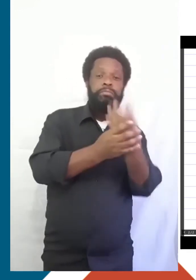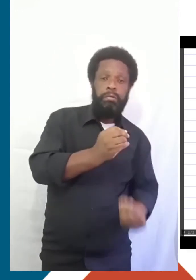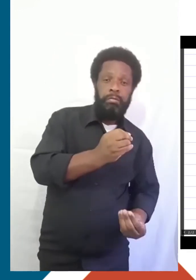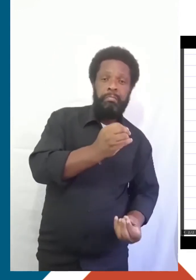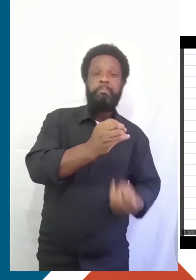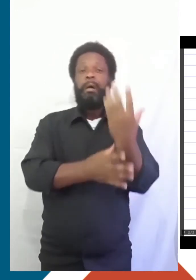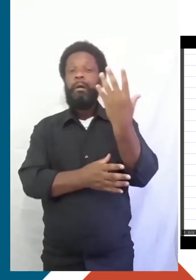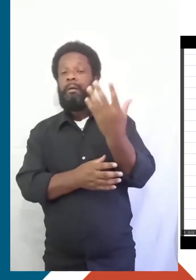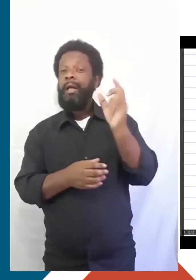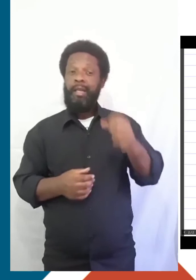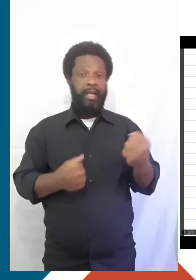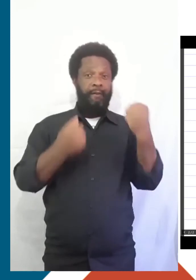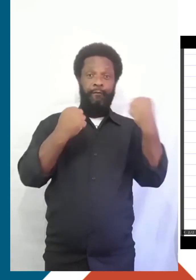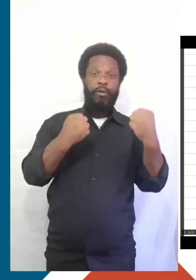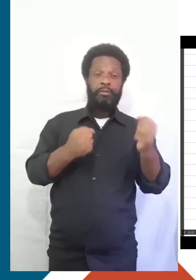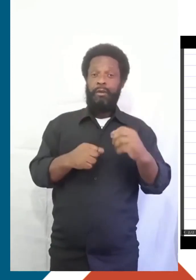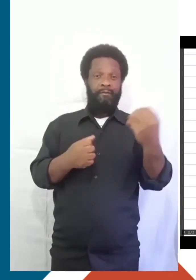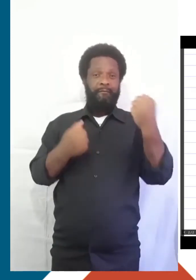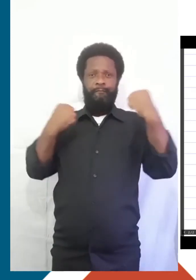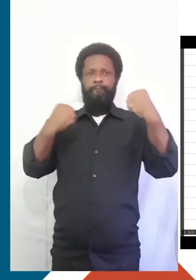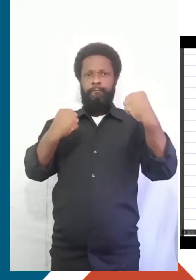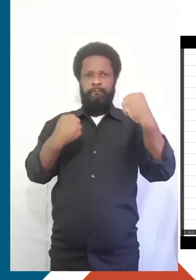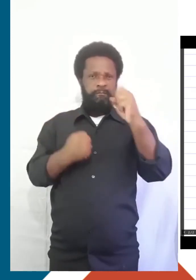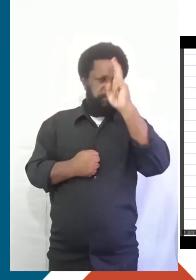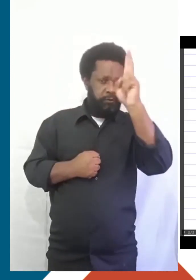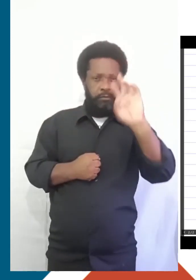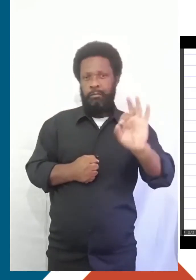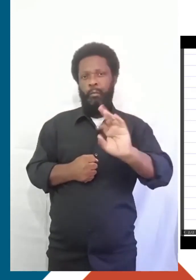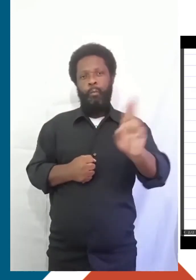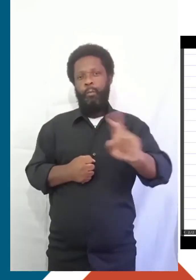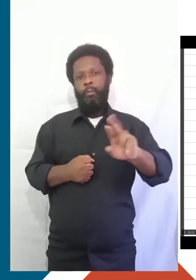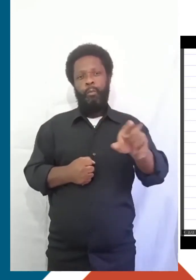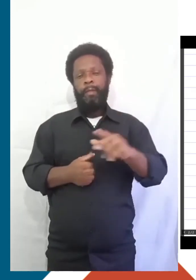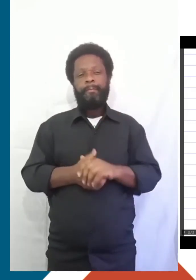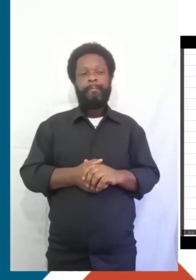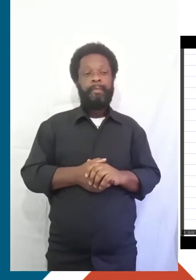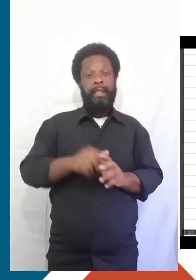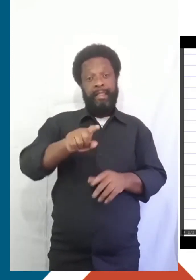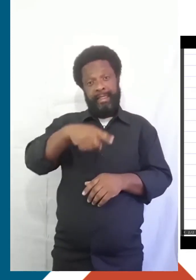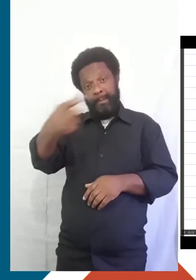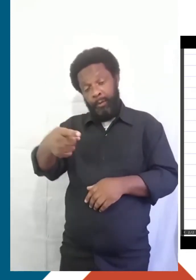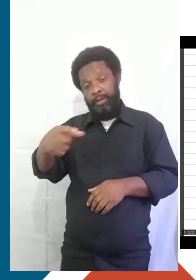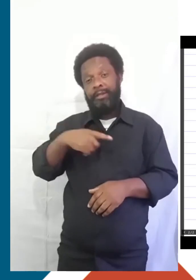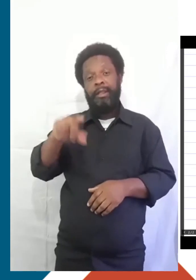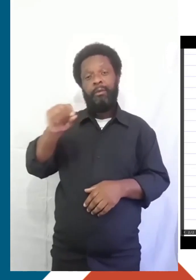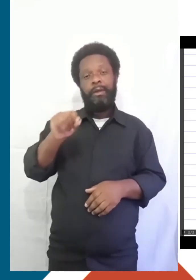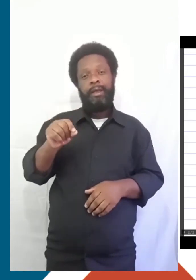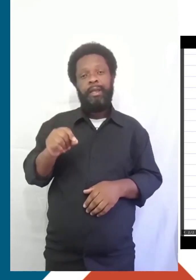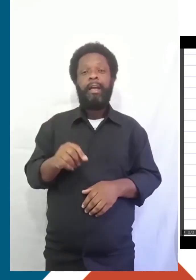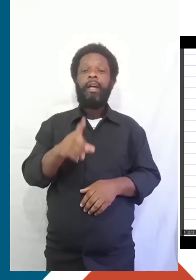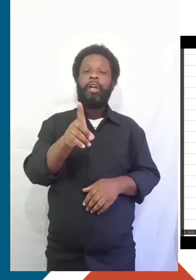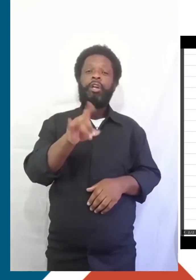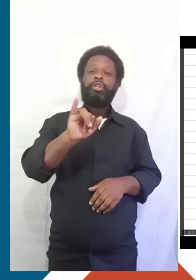ele surge, depois ele desaparece. Então, essa força ali não é muito grande. Logo depois dele,